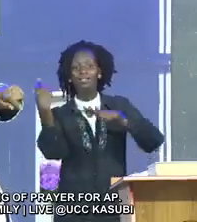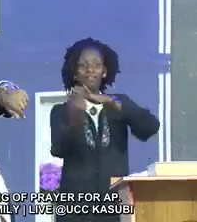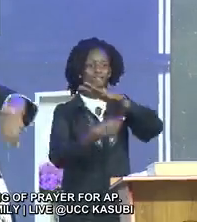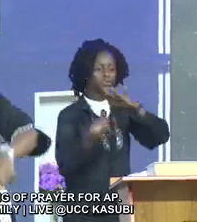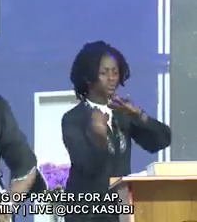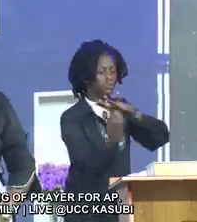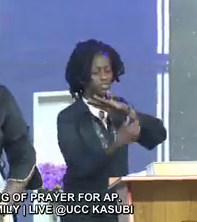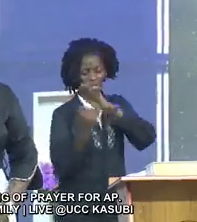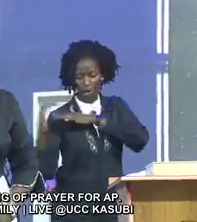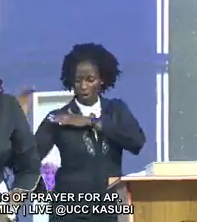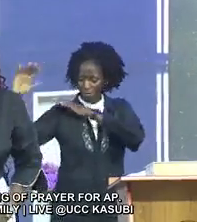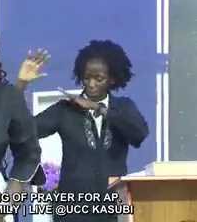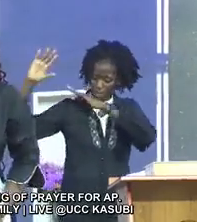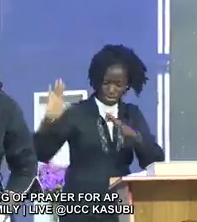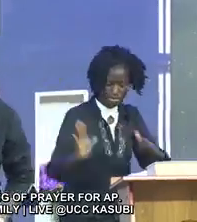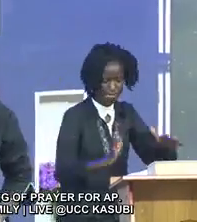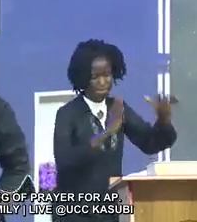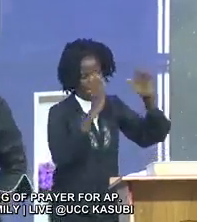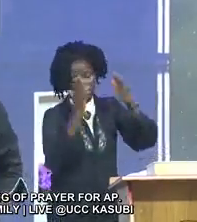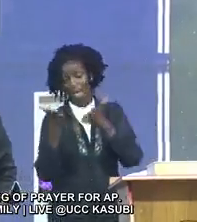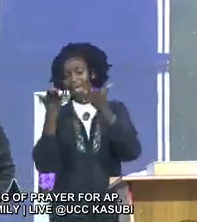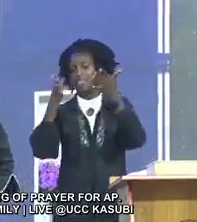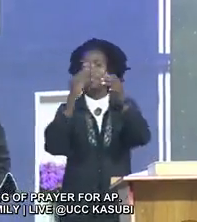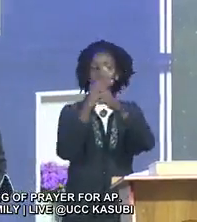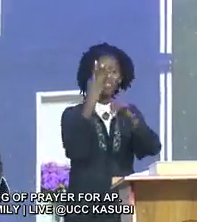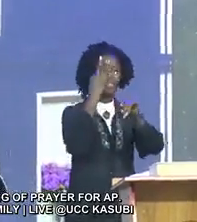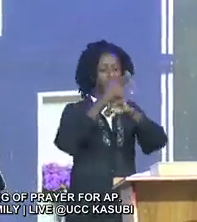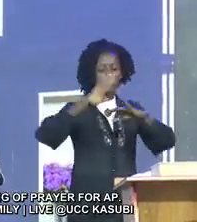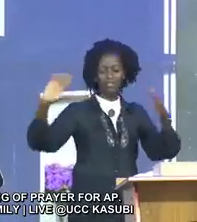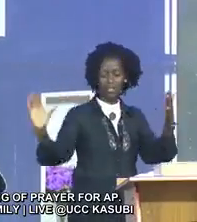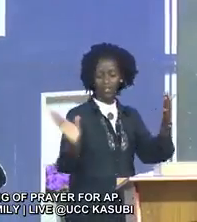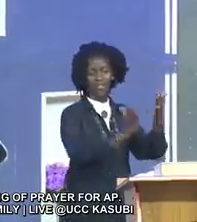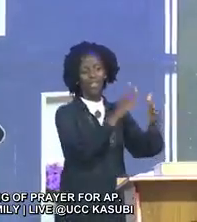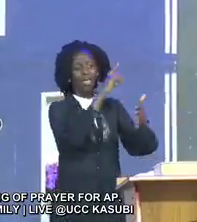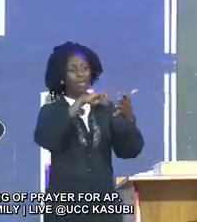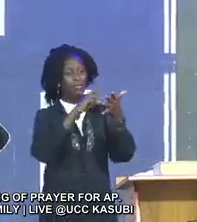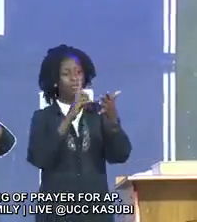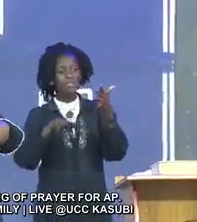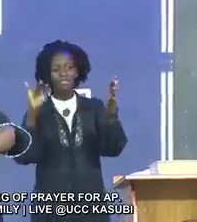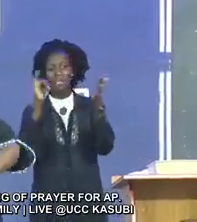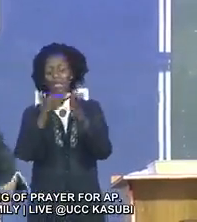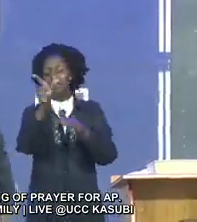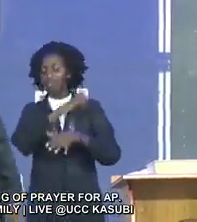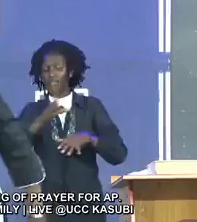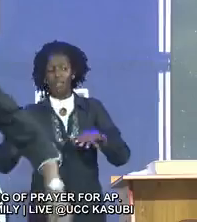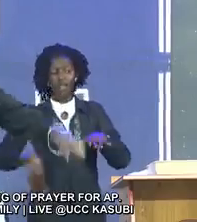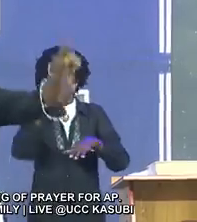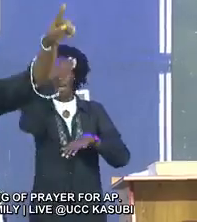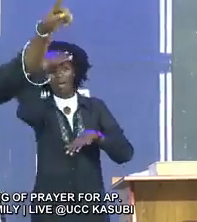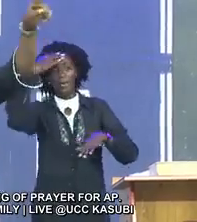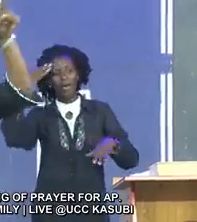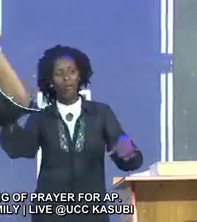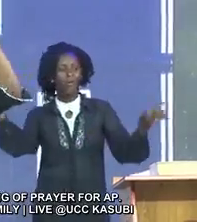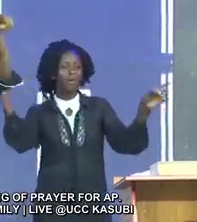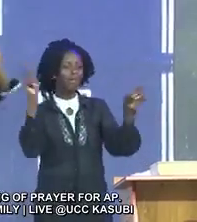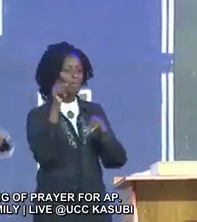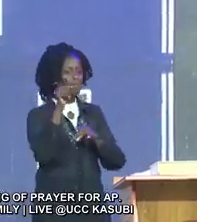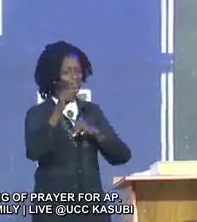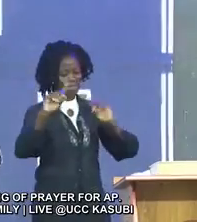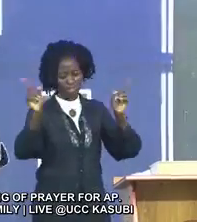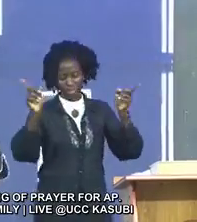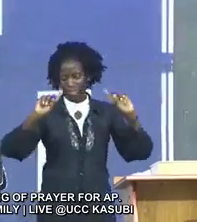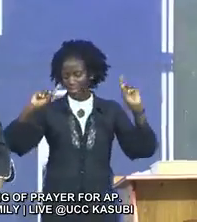ebisera byomuyaga bibamo ne bimana ne bifawo naye tekitegeeza ti mukama